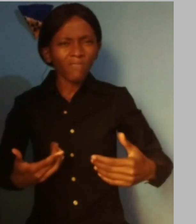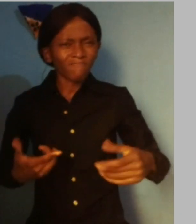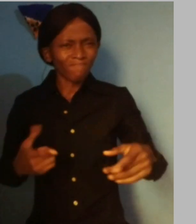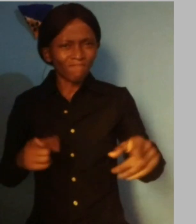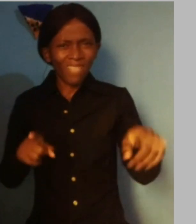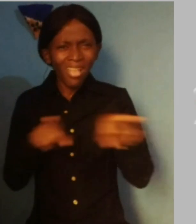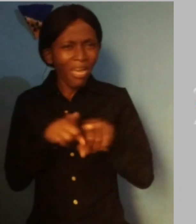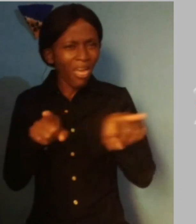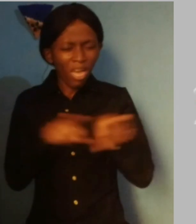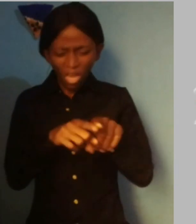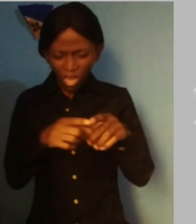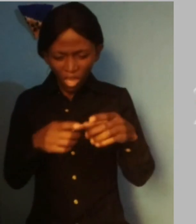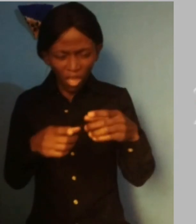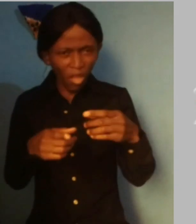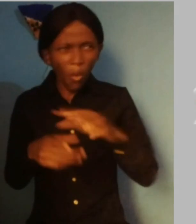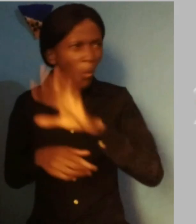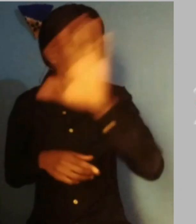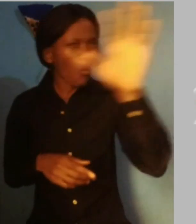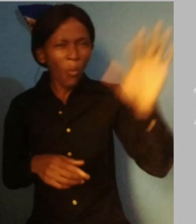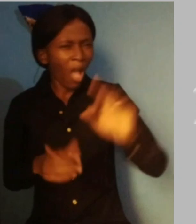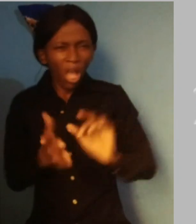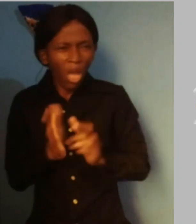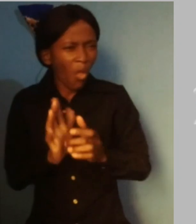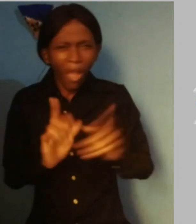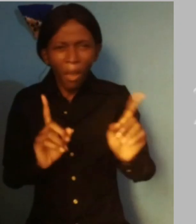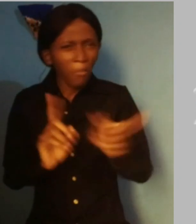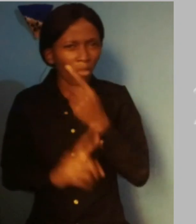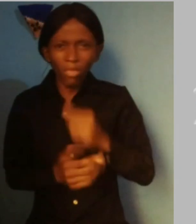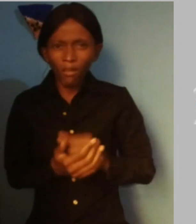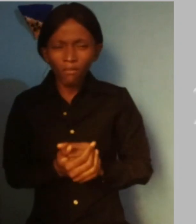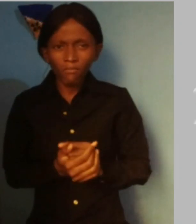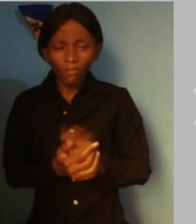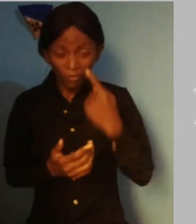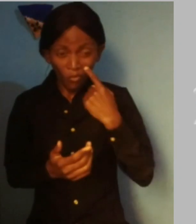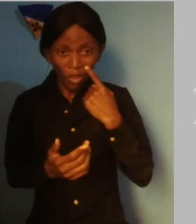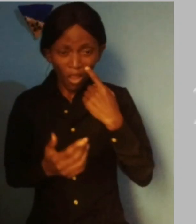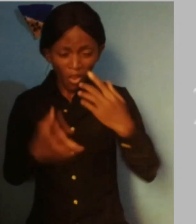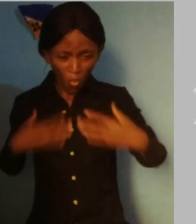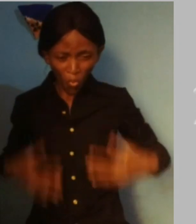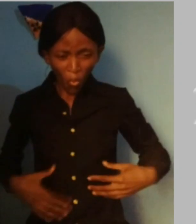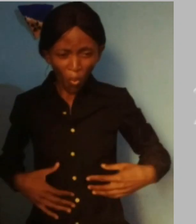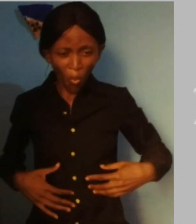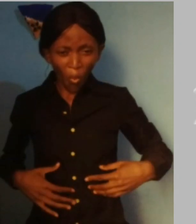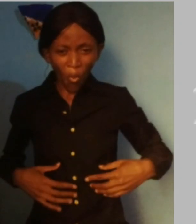Ce ne sont pas des formes de taille